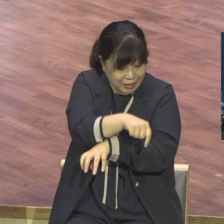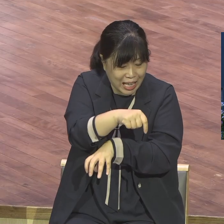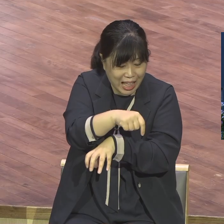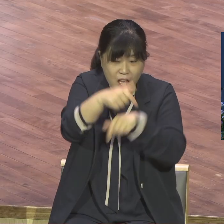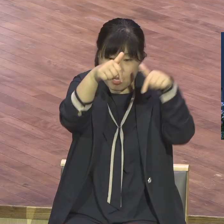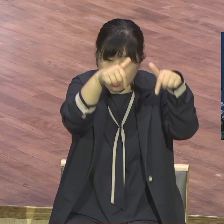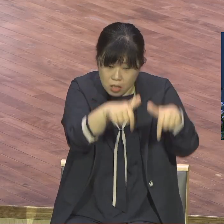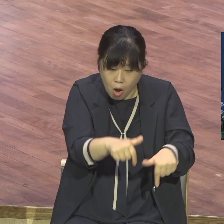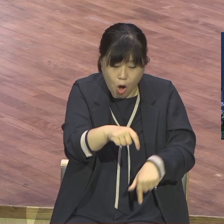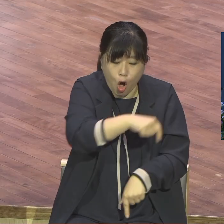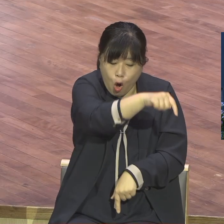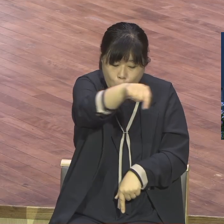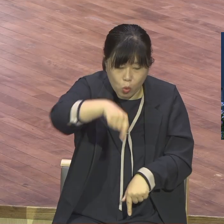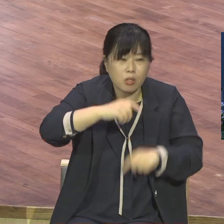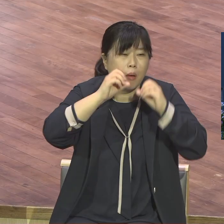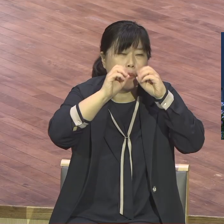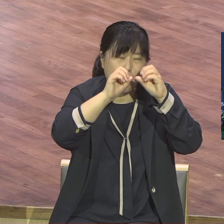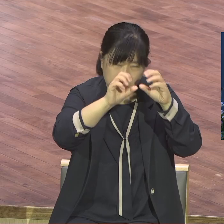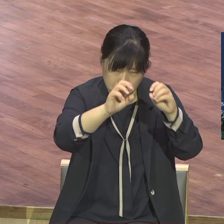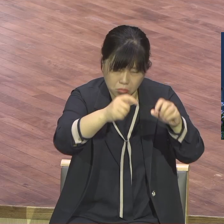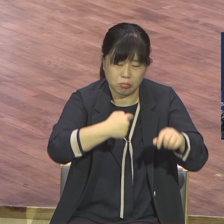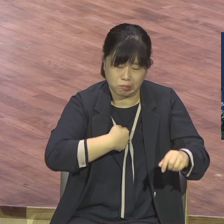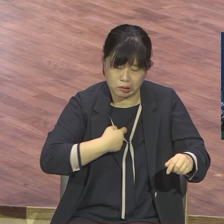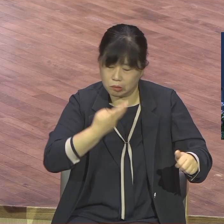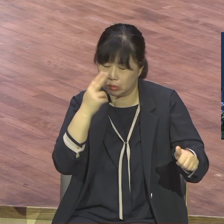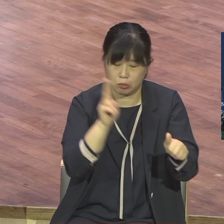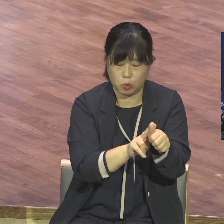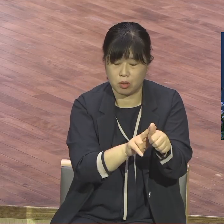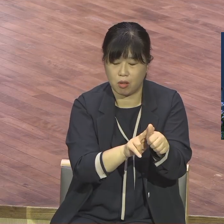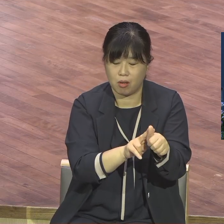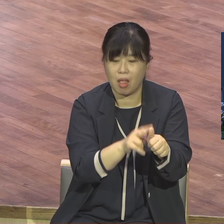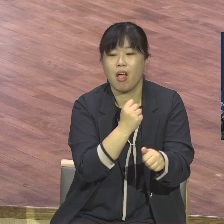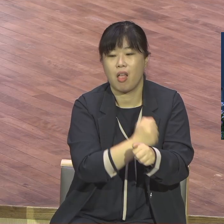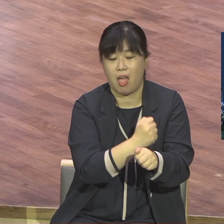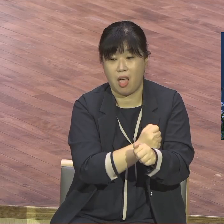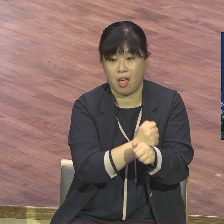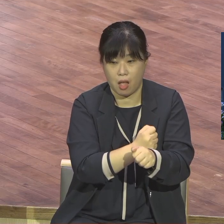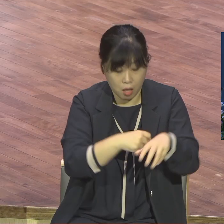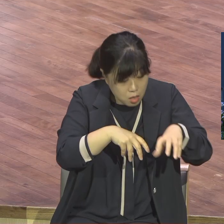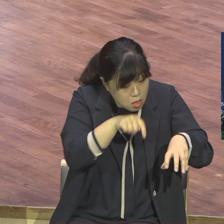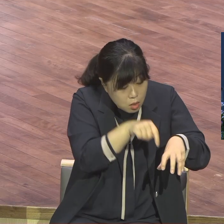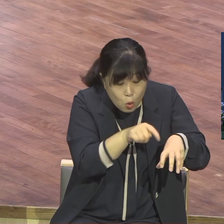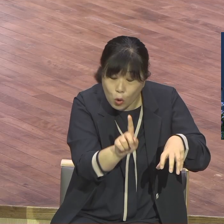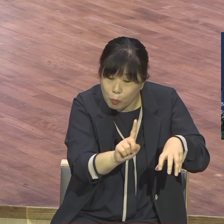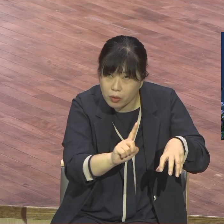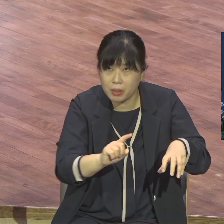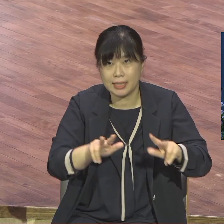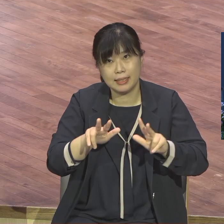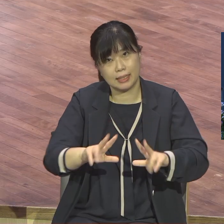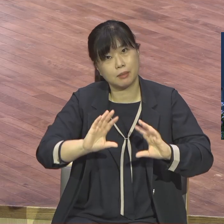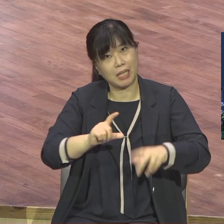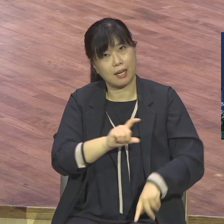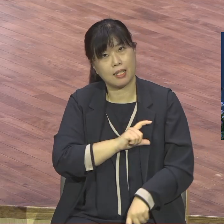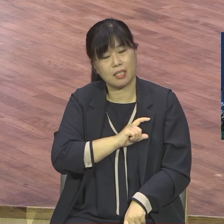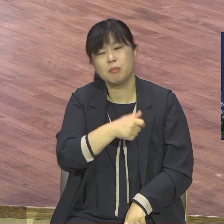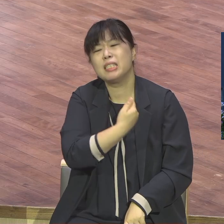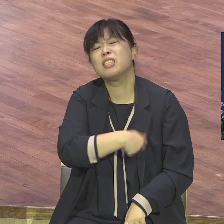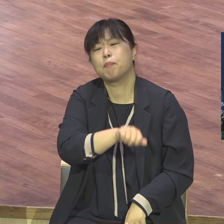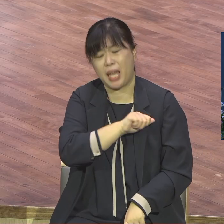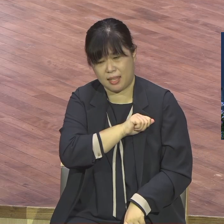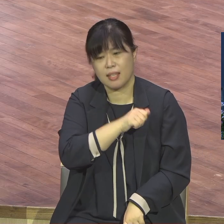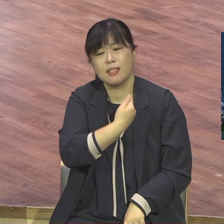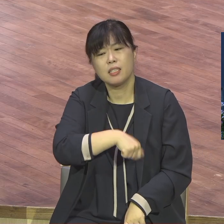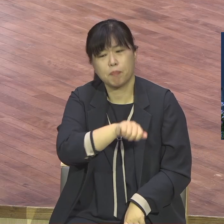지금 본문 23절에 바울이 지금의 스페인입니다. 스바냐 그랬습니다. 스바냐가 스페인인데